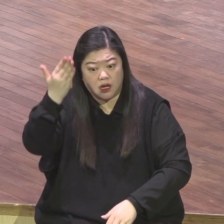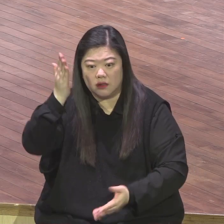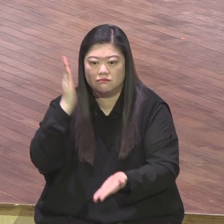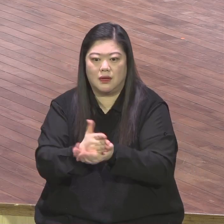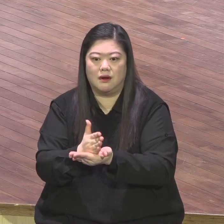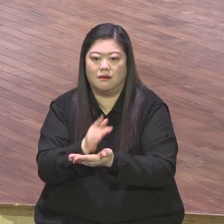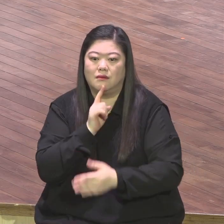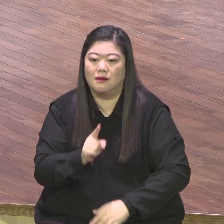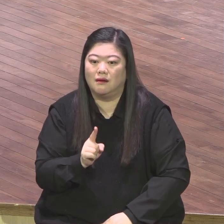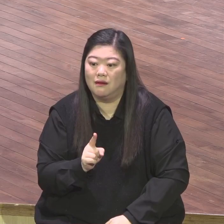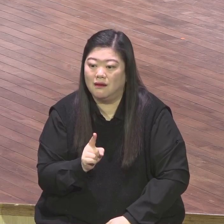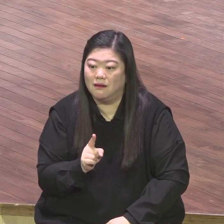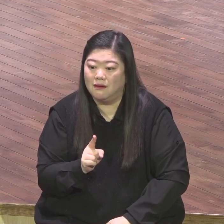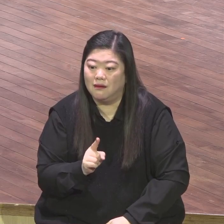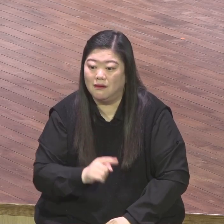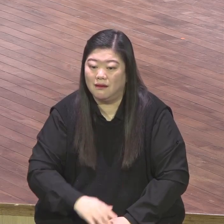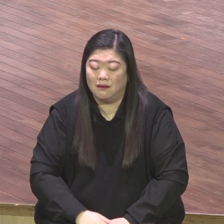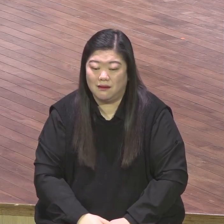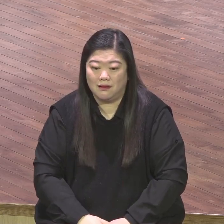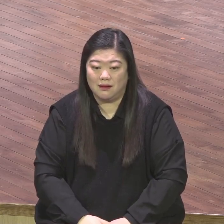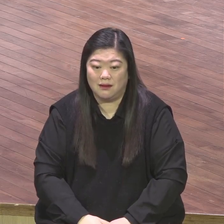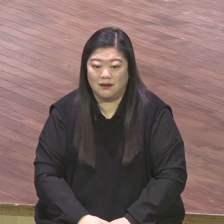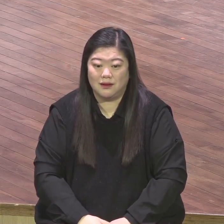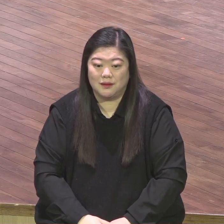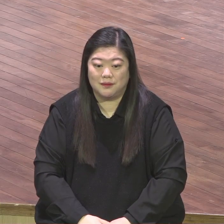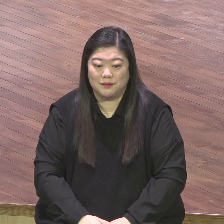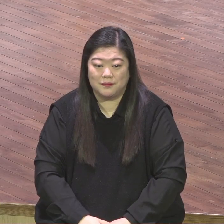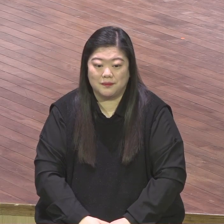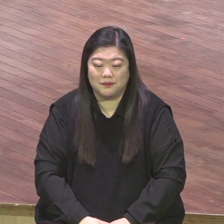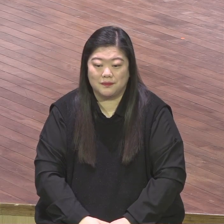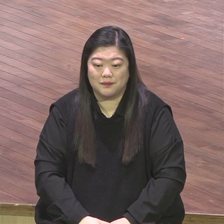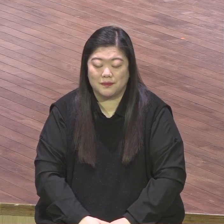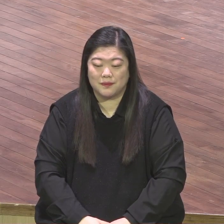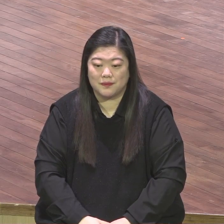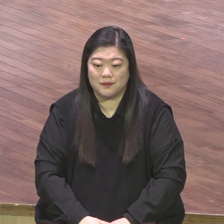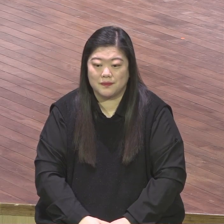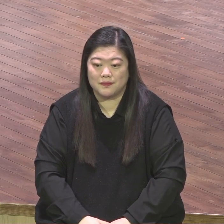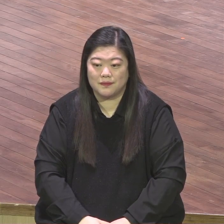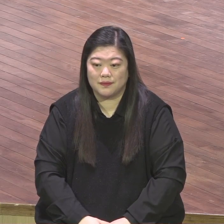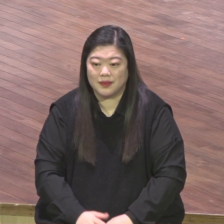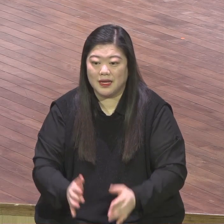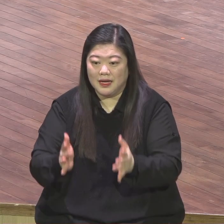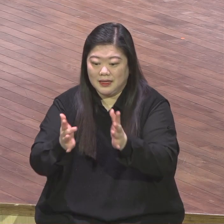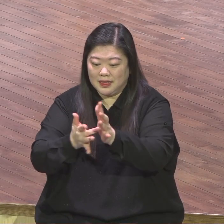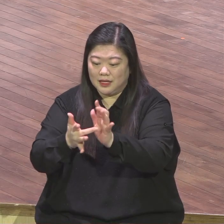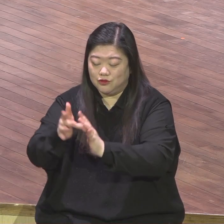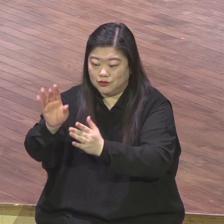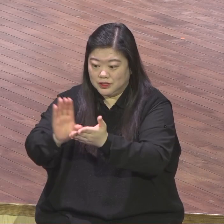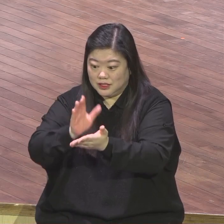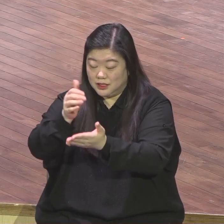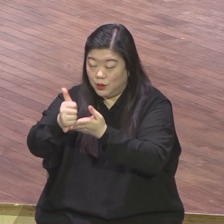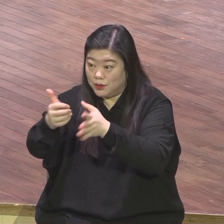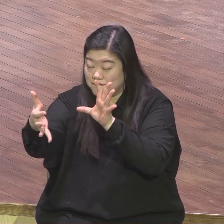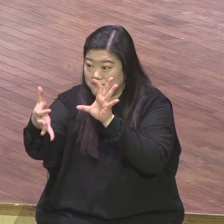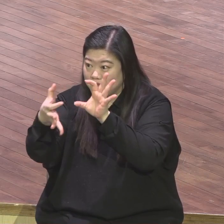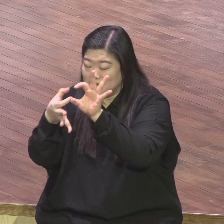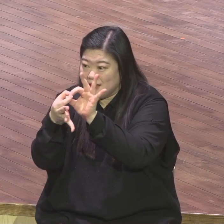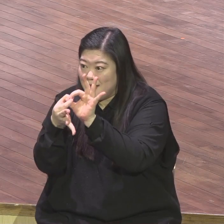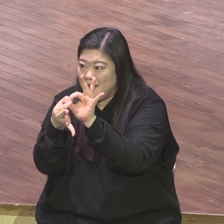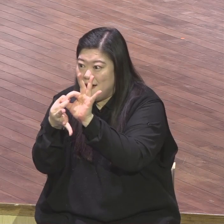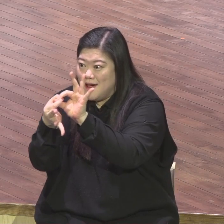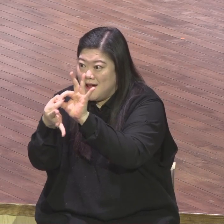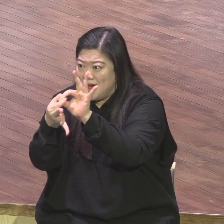있어요. 5분 이상 예수님을 잊지 말자는 것은 다른 것이 아니에요. 예수 그리스도에게 온전히 잡힌 삶을